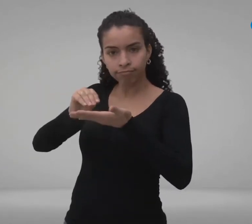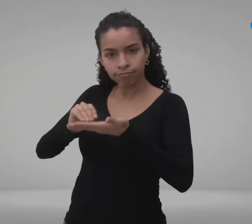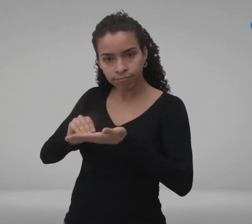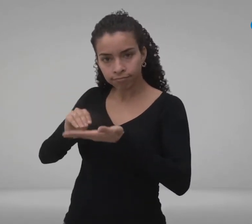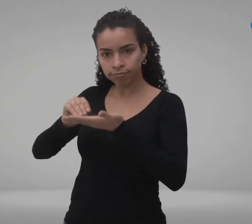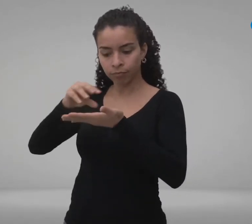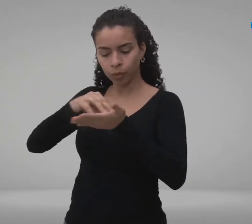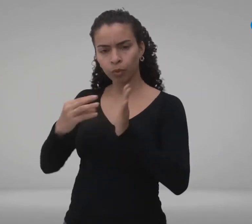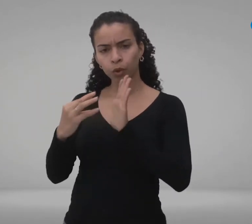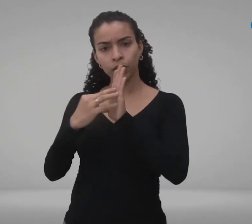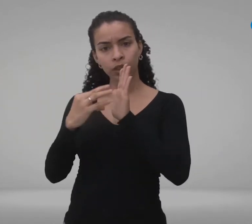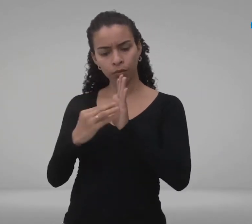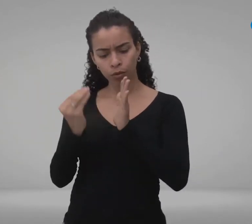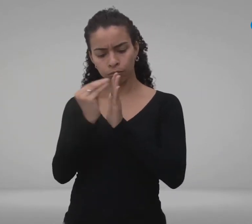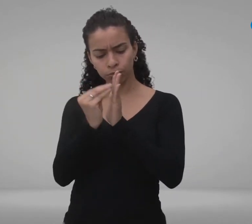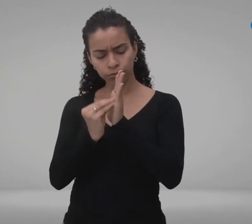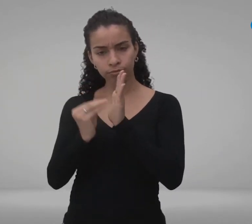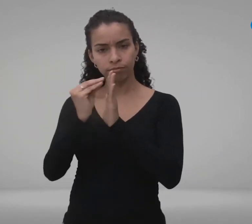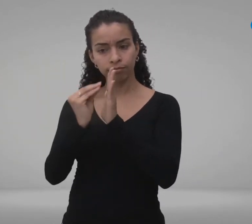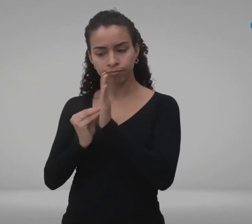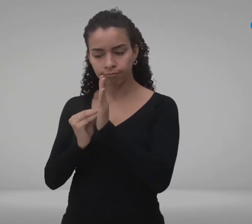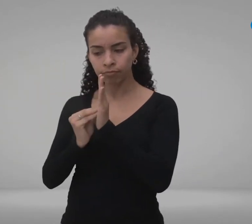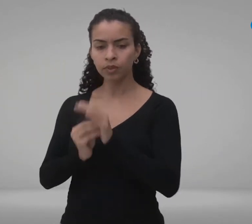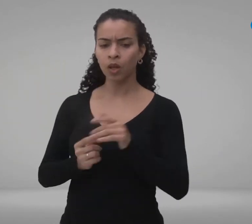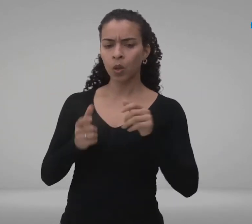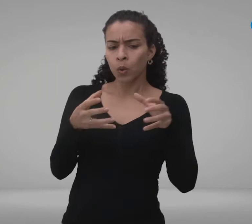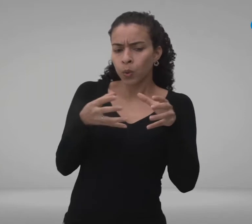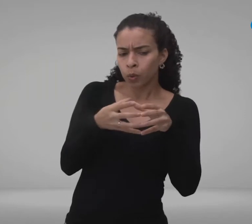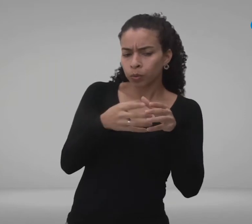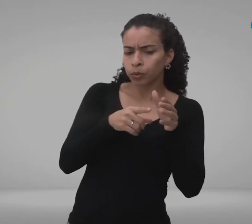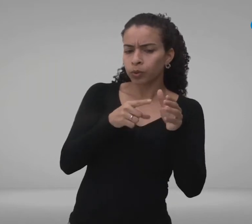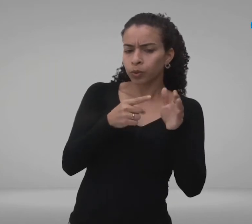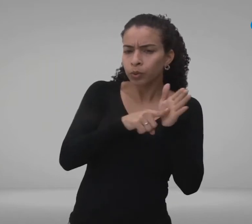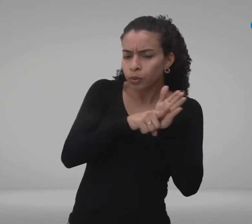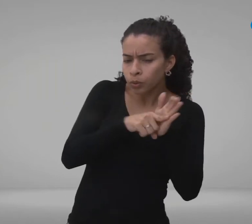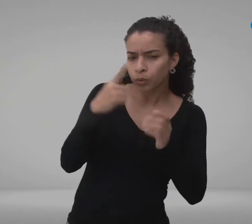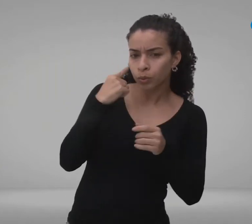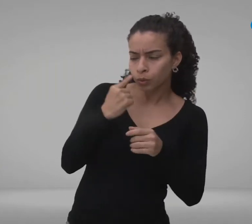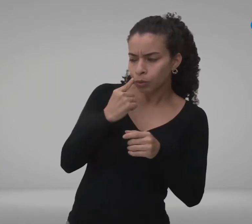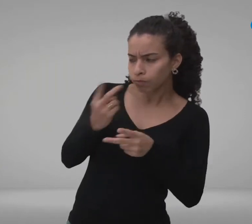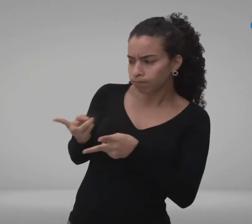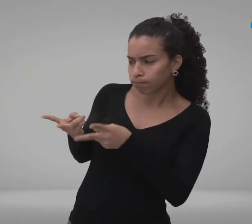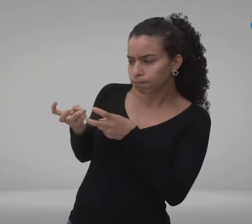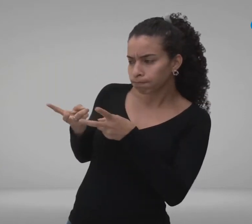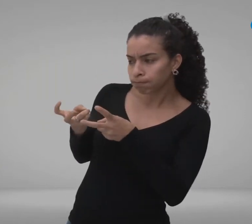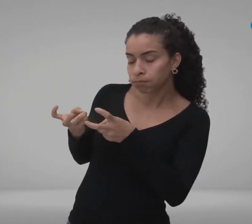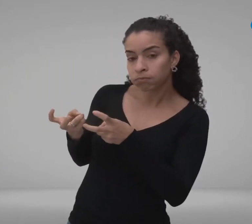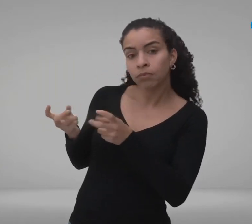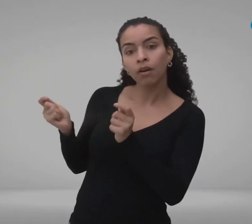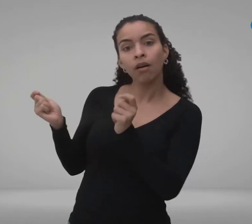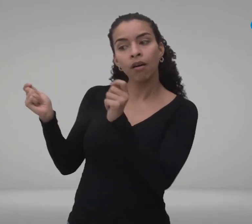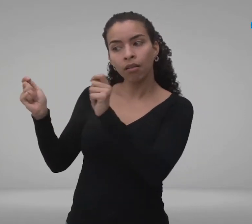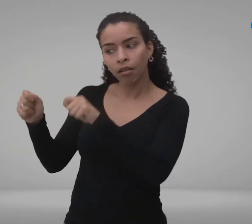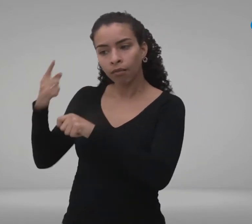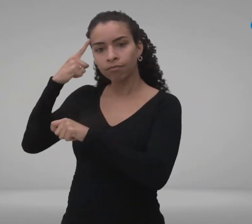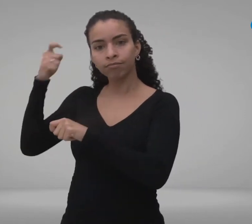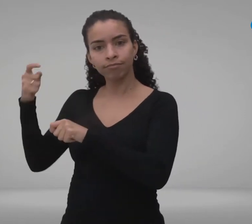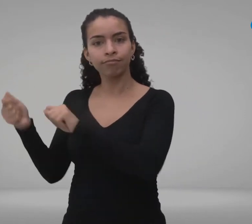marcar os passos de dança. Então, os surdos, os estudiosos surdos, né, vendo essa ideia,